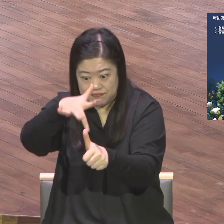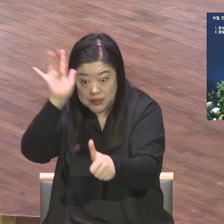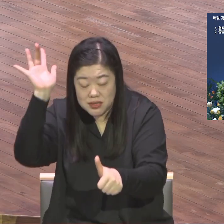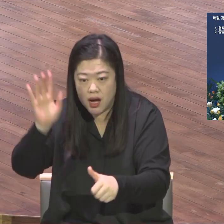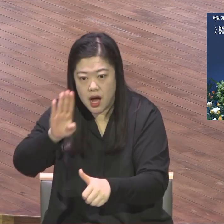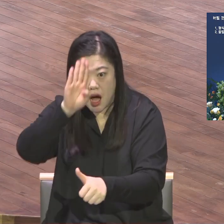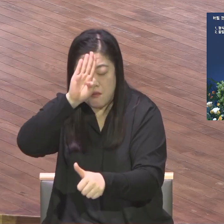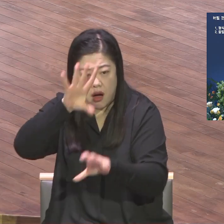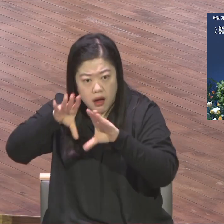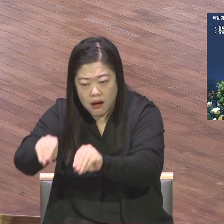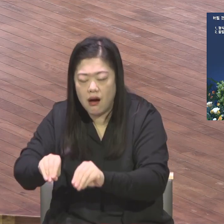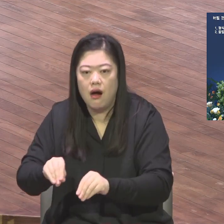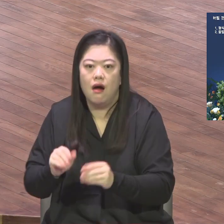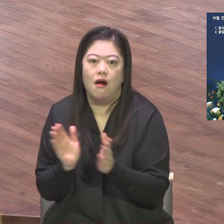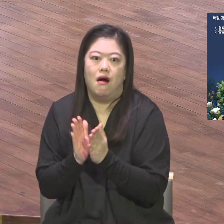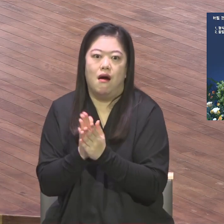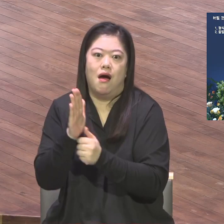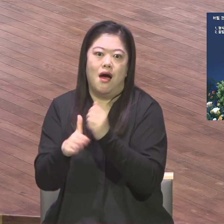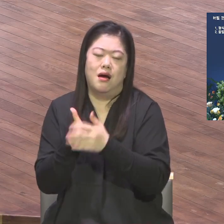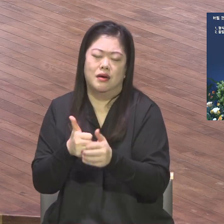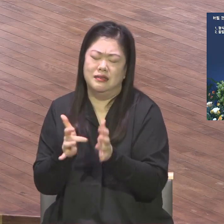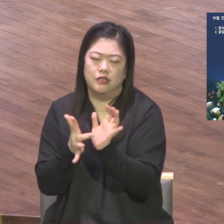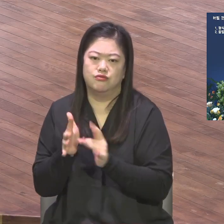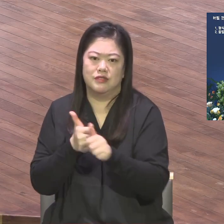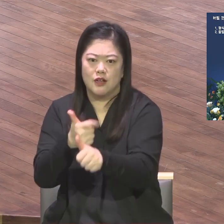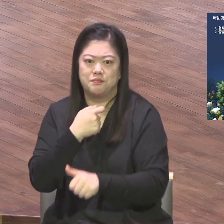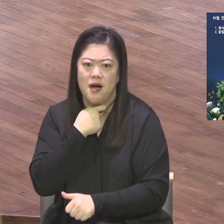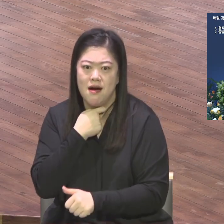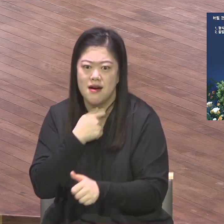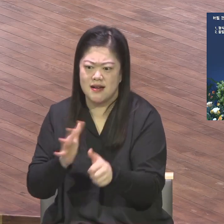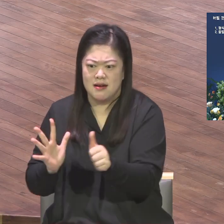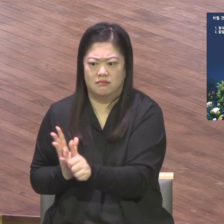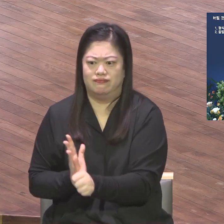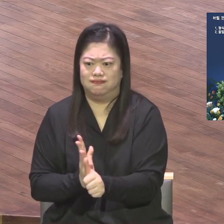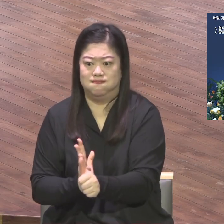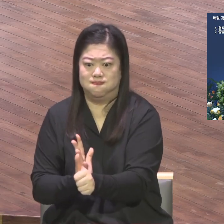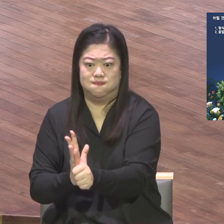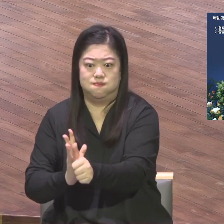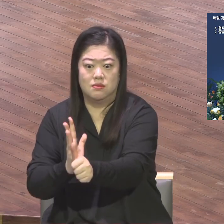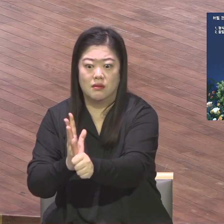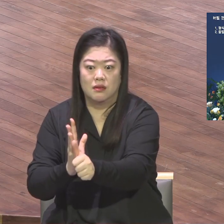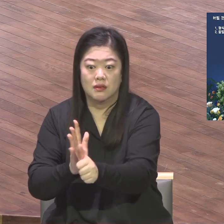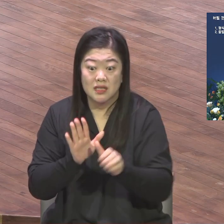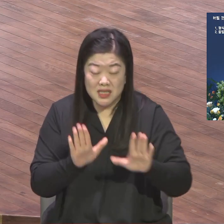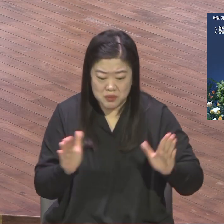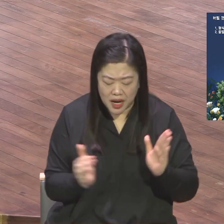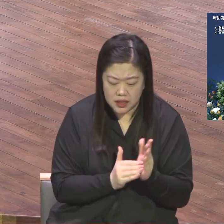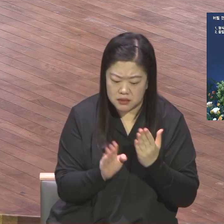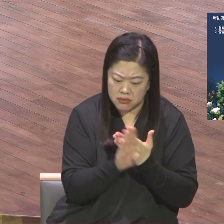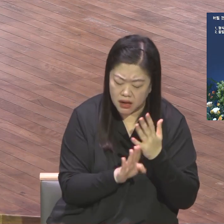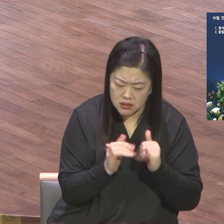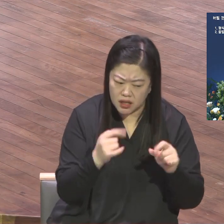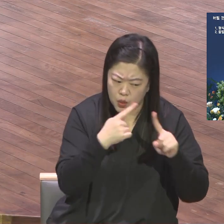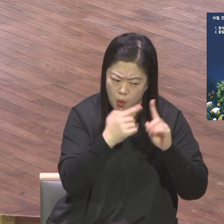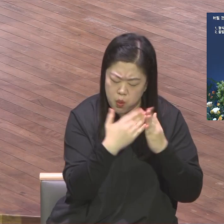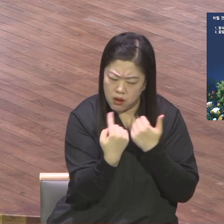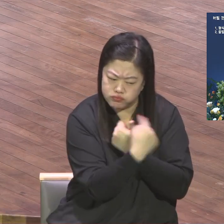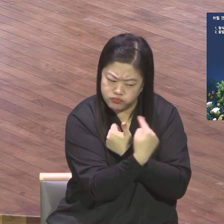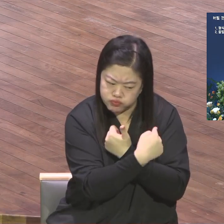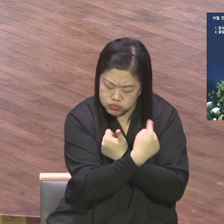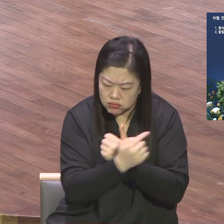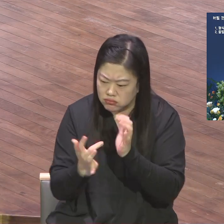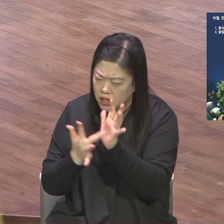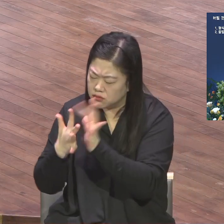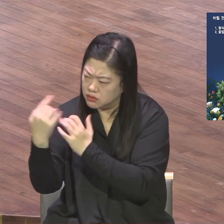마음대 찬양 나라를 전하면서 생전에 듣지도 못했던 율법 속에 살던 유대인들이